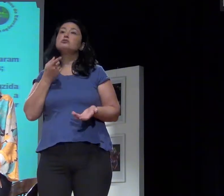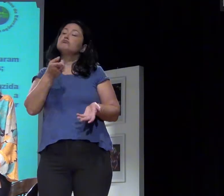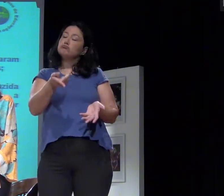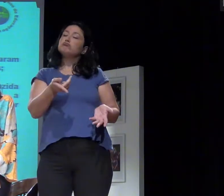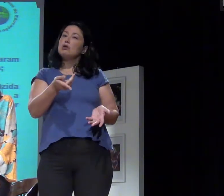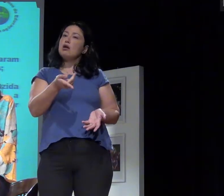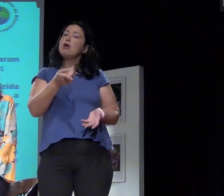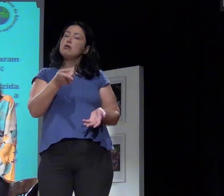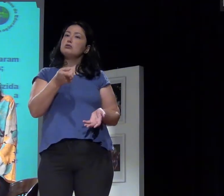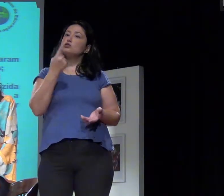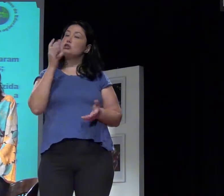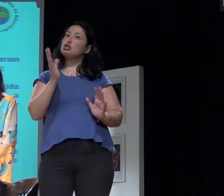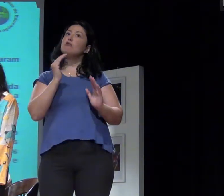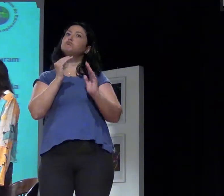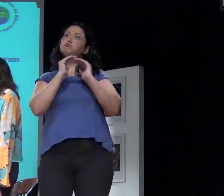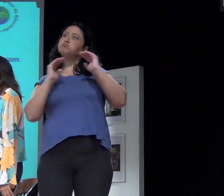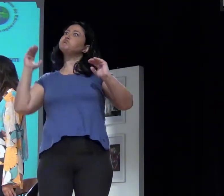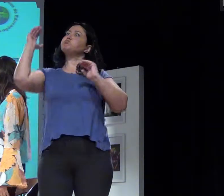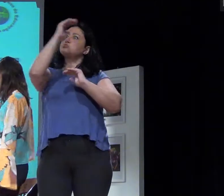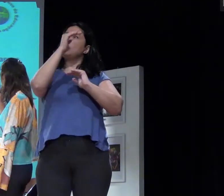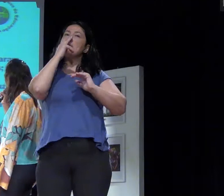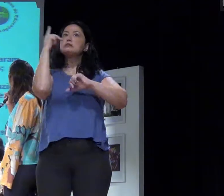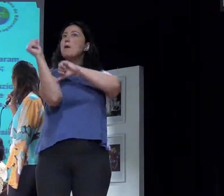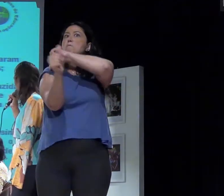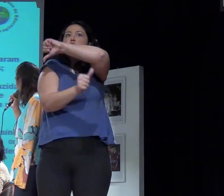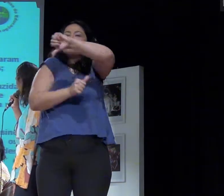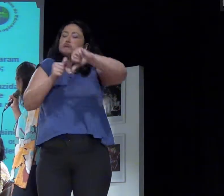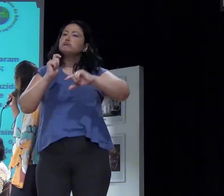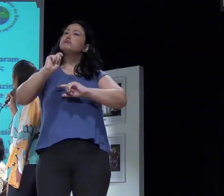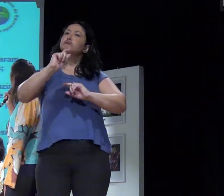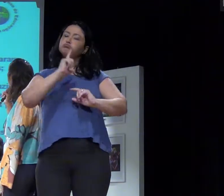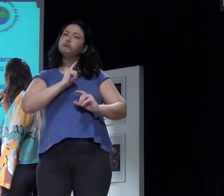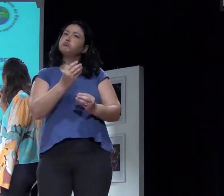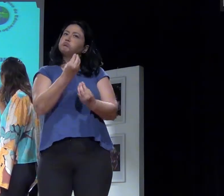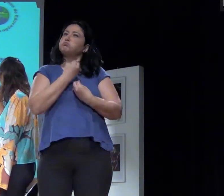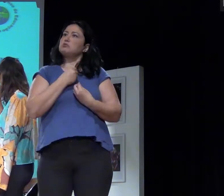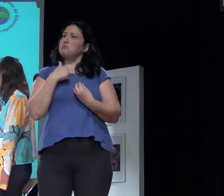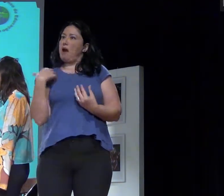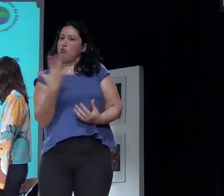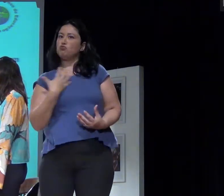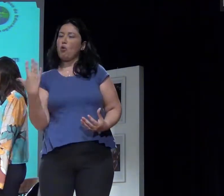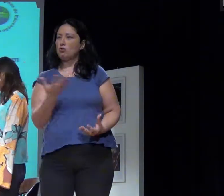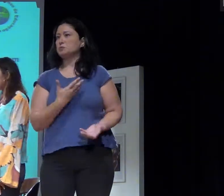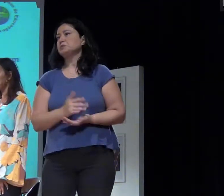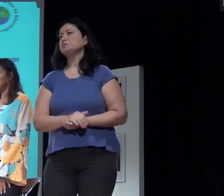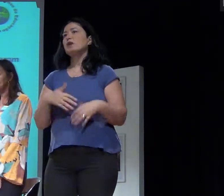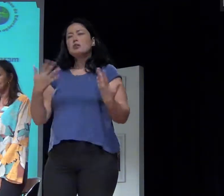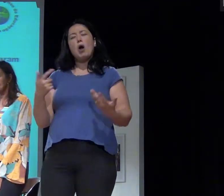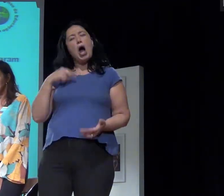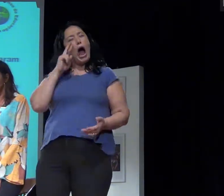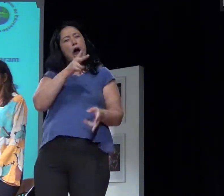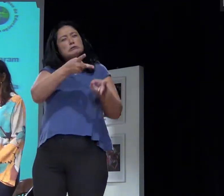também já é um grande avanço, é uma mudança assim, muito significativa para nós. Então, isso aí eu